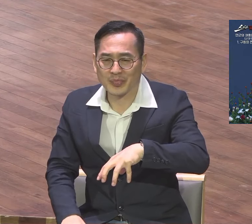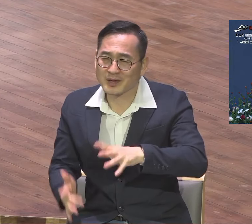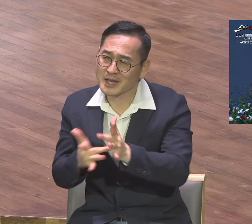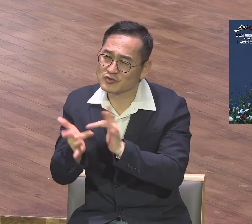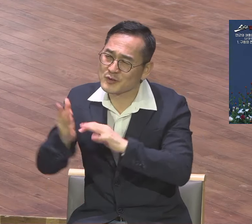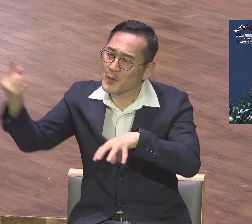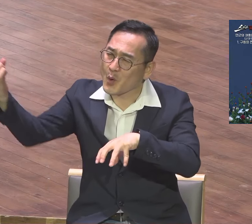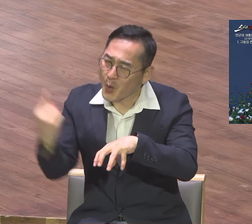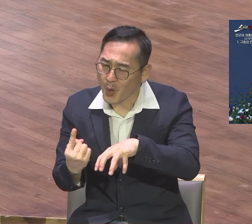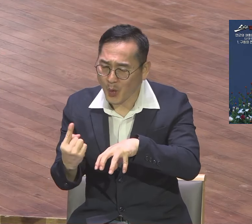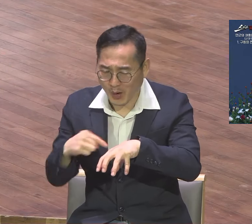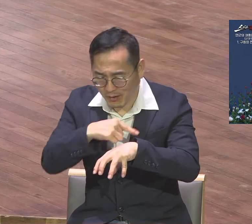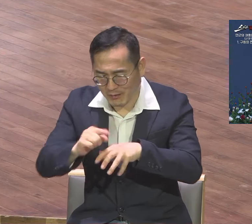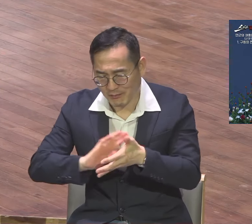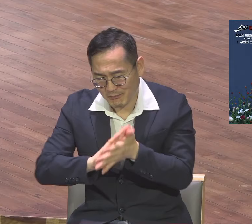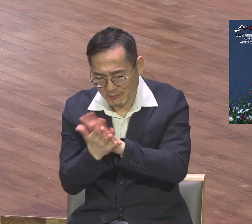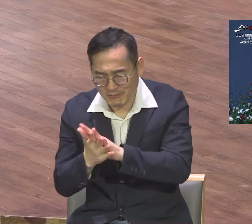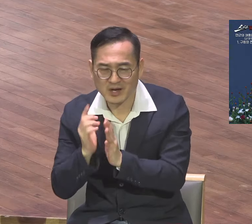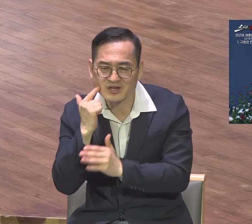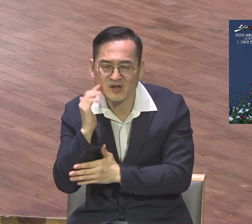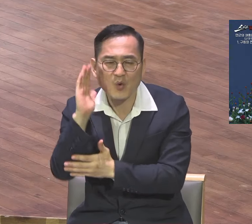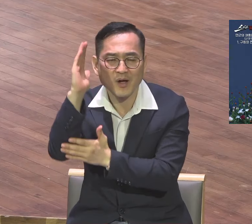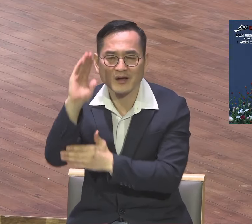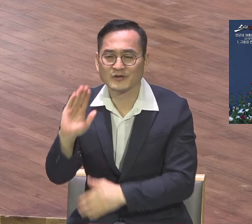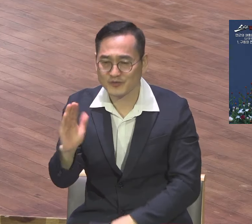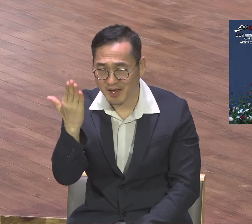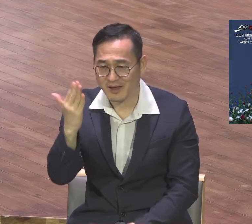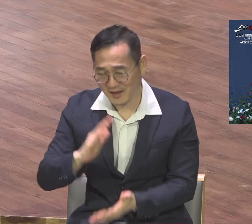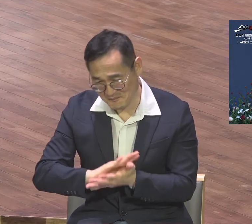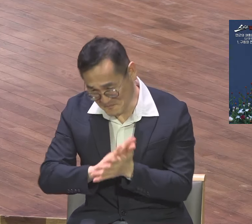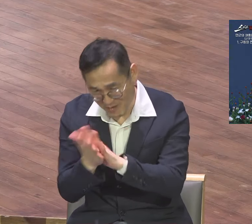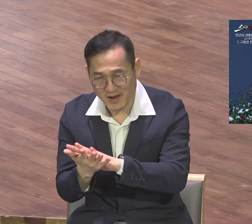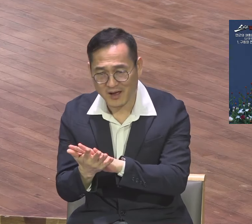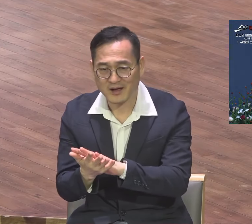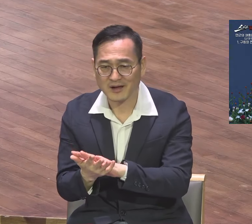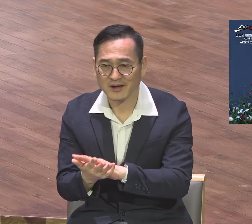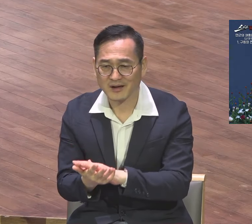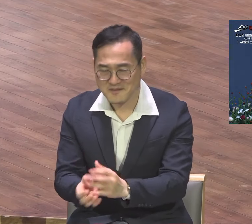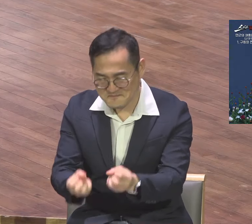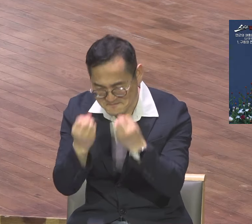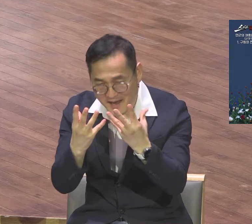메시아가 오심으로 인해서 후에는 영화로운 상태, 새로운 변화 역사가 일어난다.